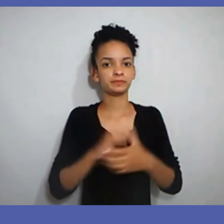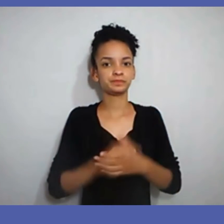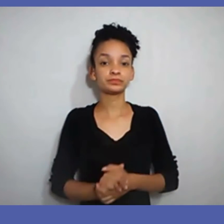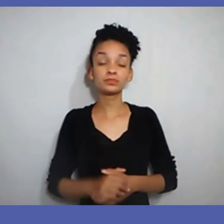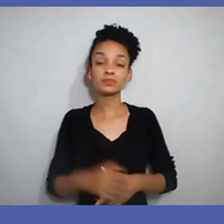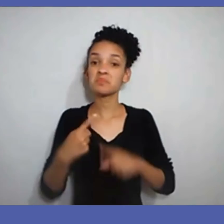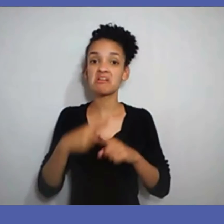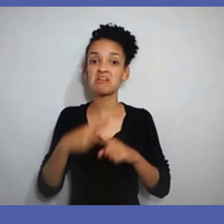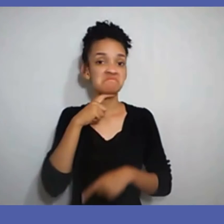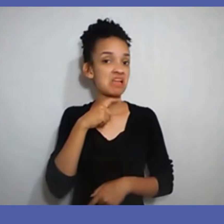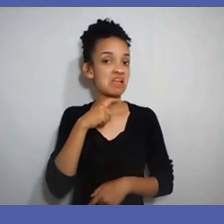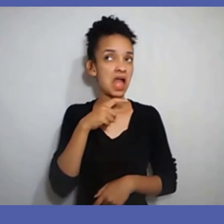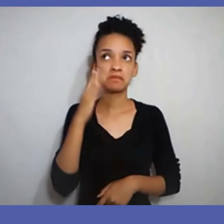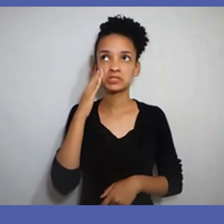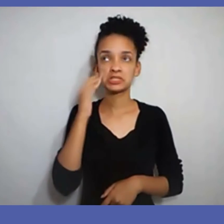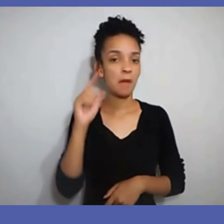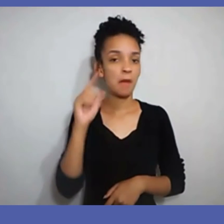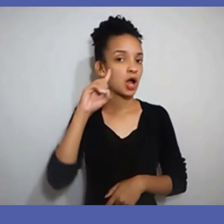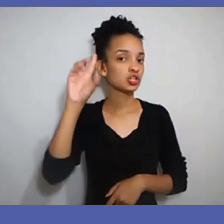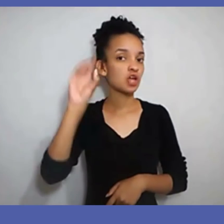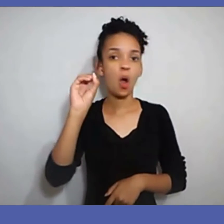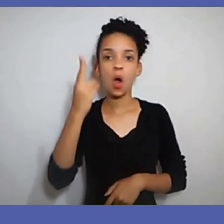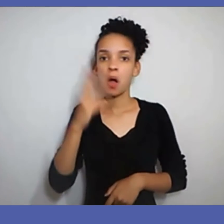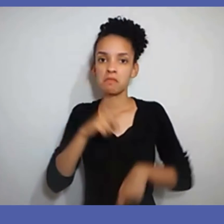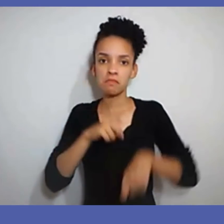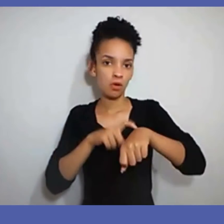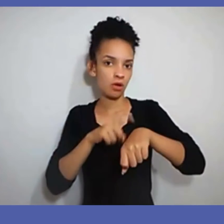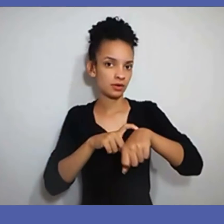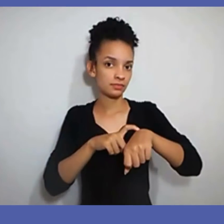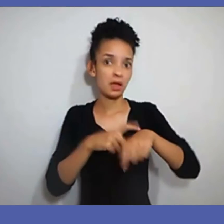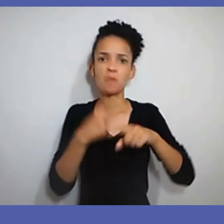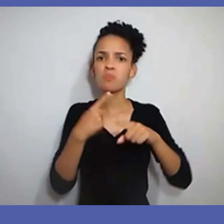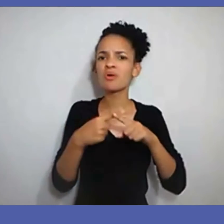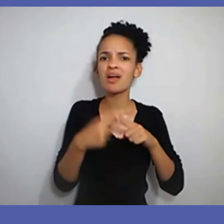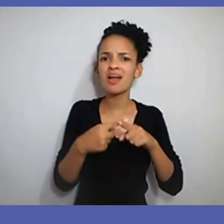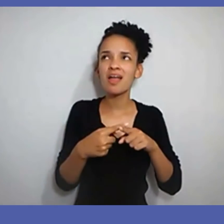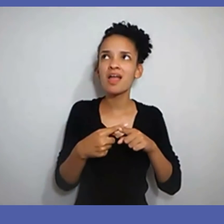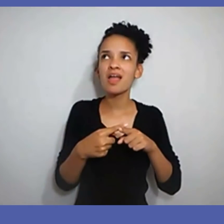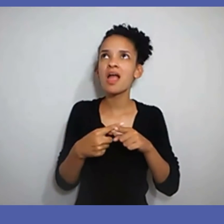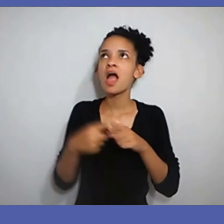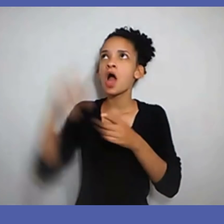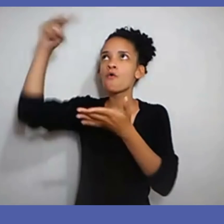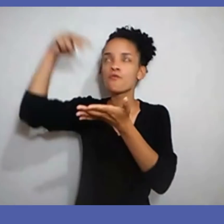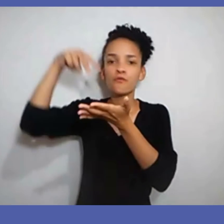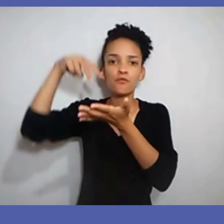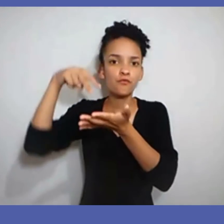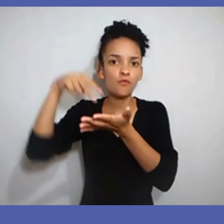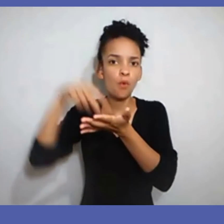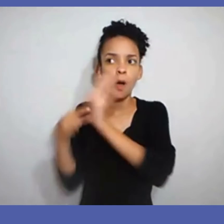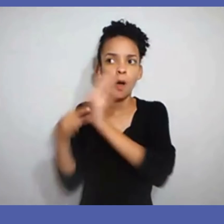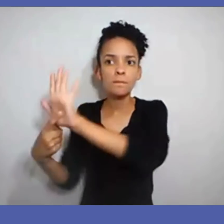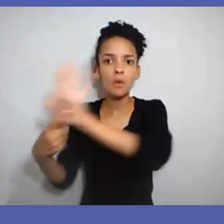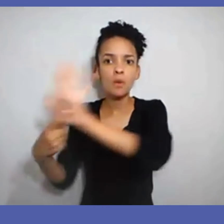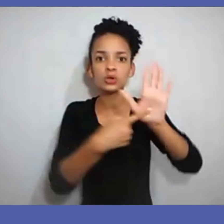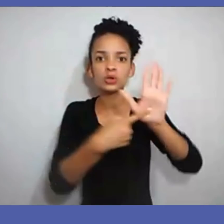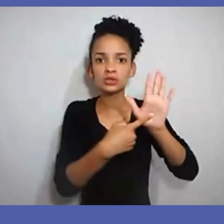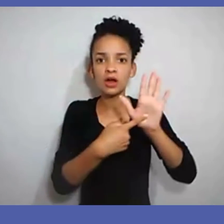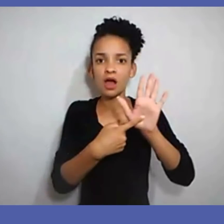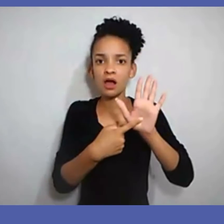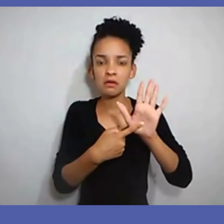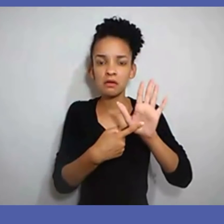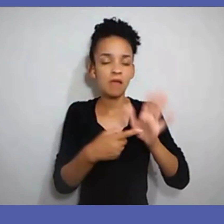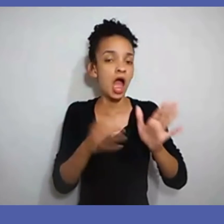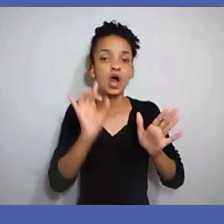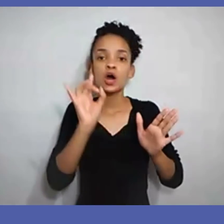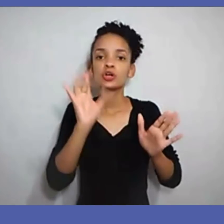hora. Porque a vinda pública, depois que começa a grande tribulação, é só contar 3 anos e meio, tá? Mas a